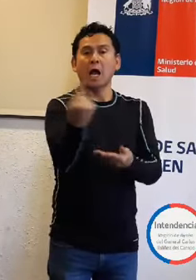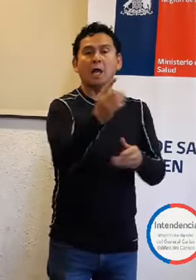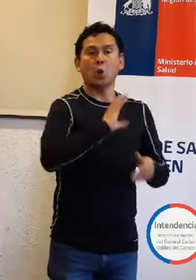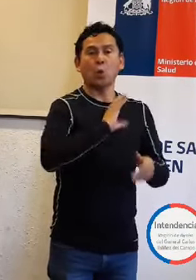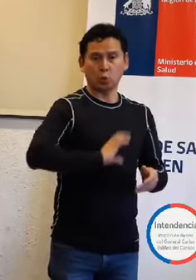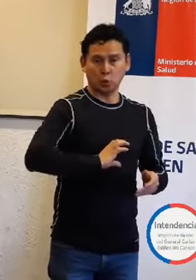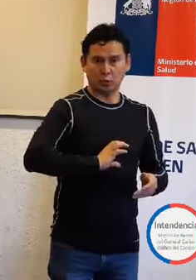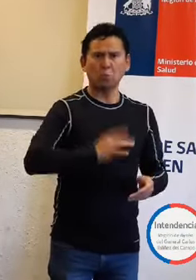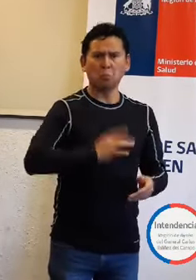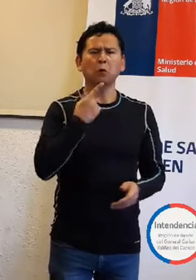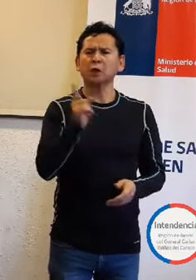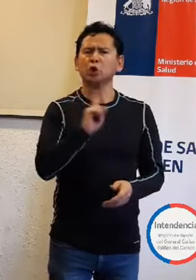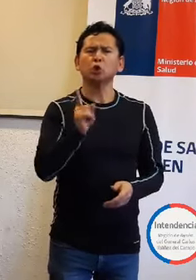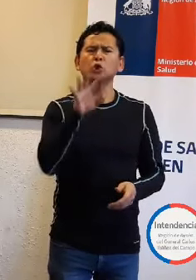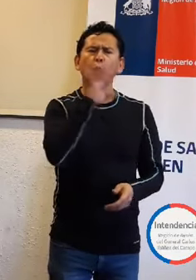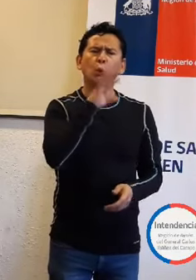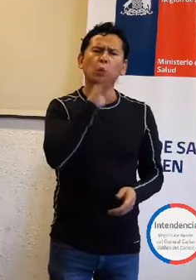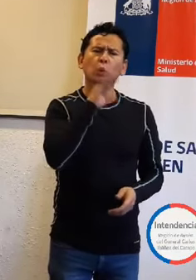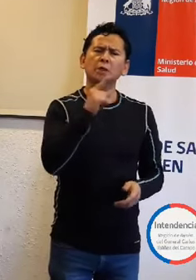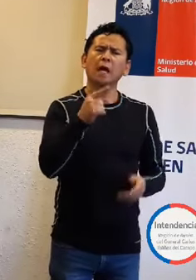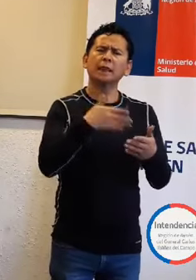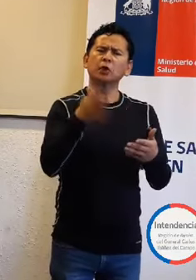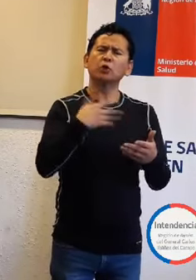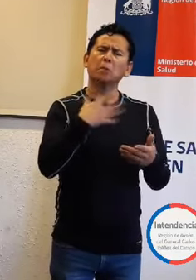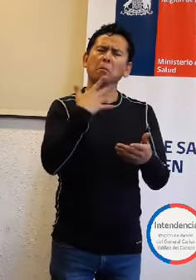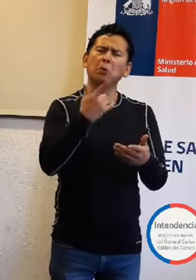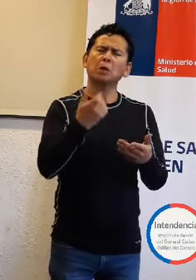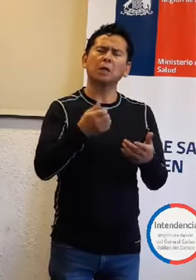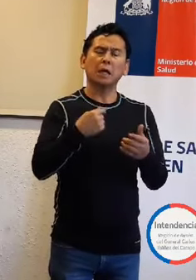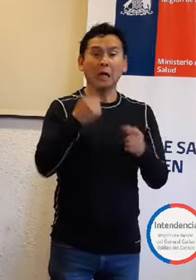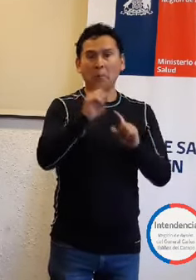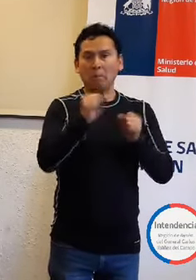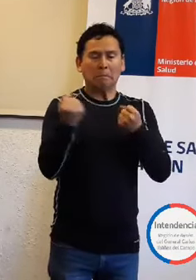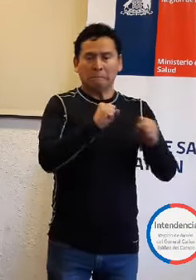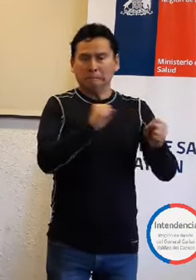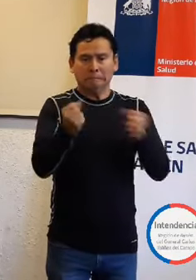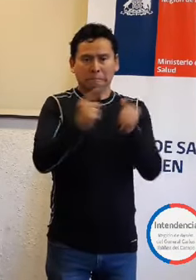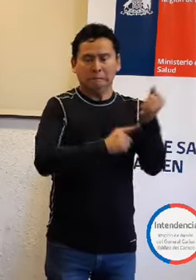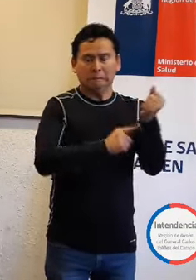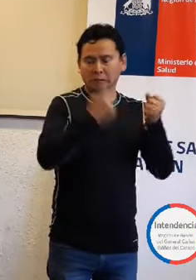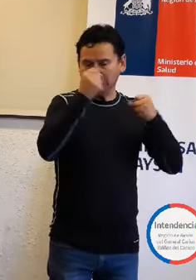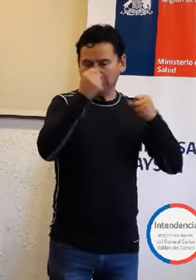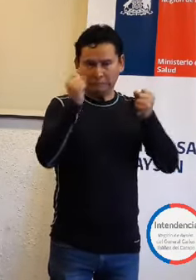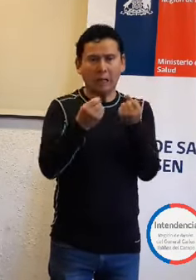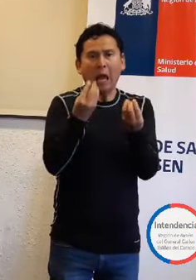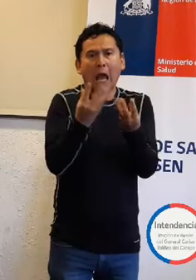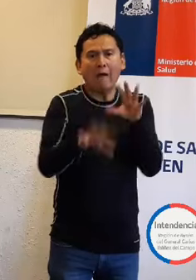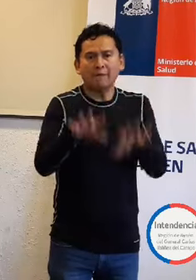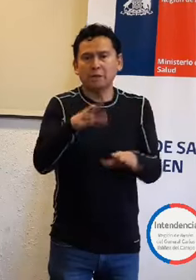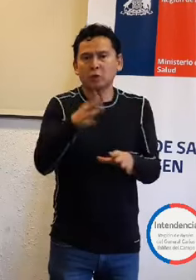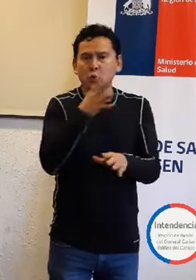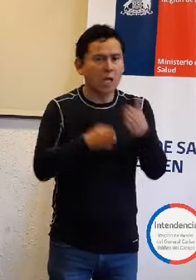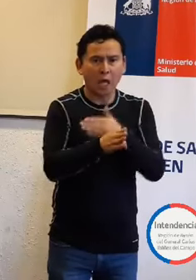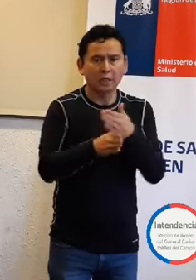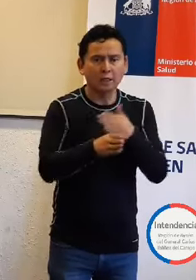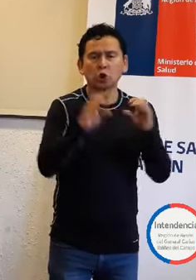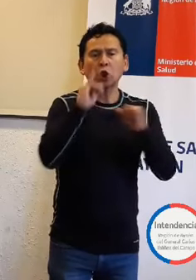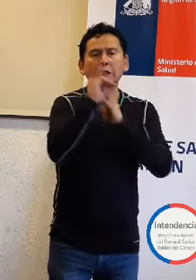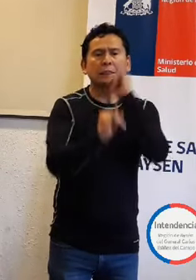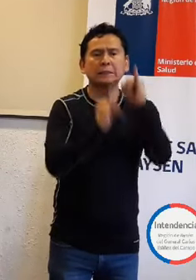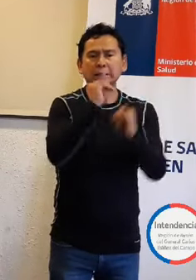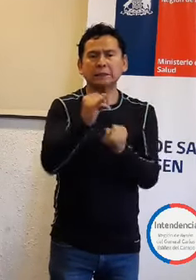¿Por qué no se usan esos textos en vez de estar estresando aún más a las familias que muchas veces no tienen acceso a internet